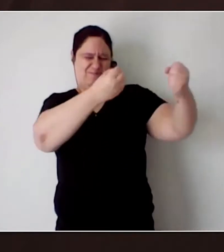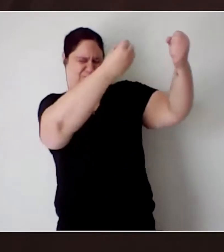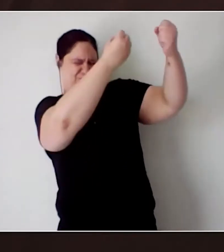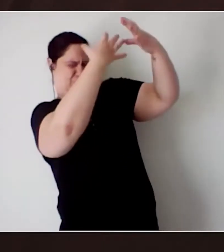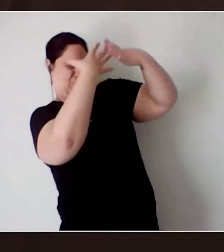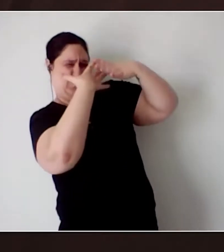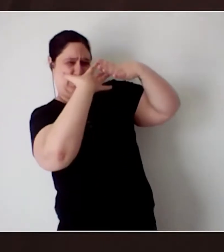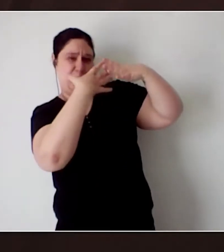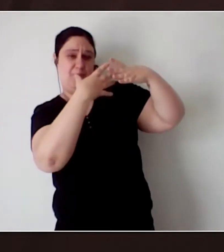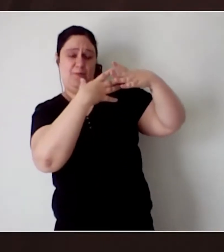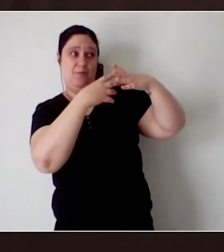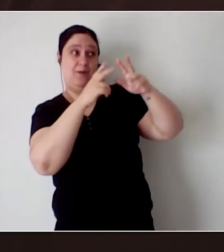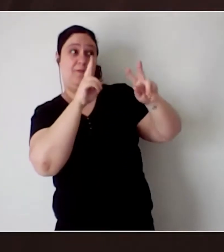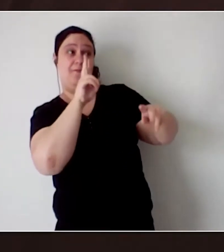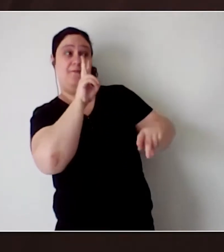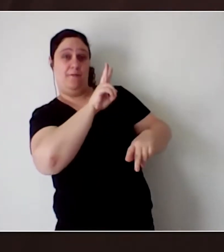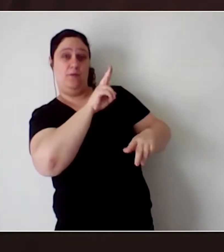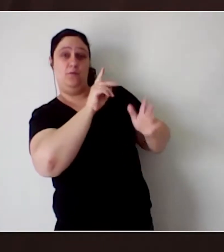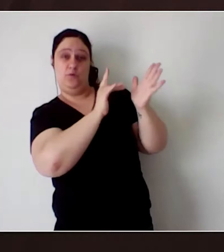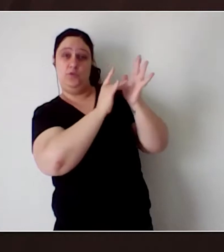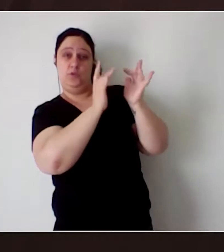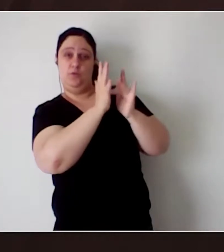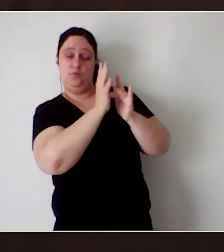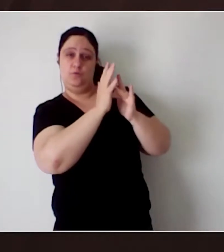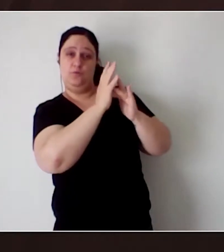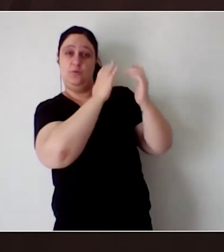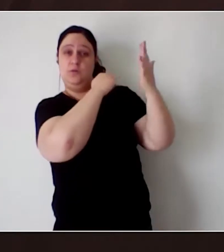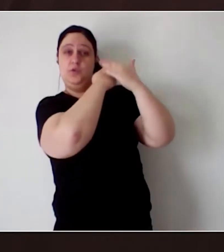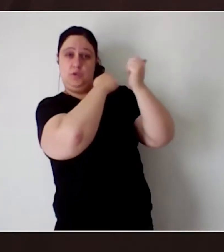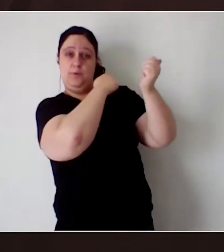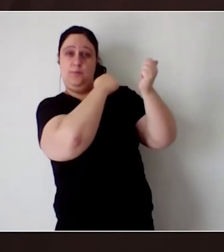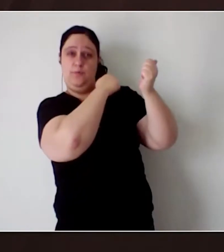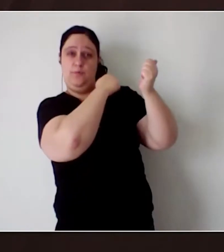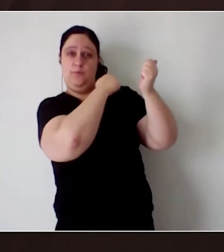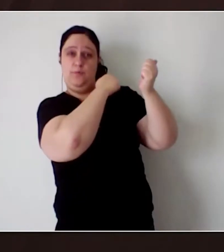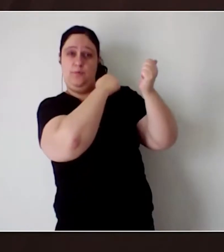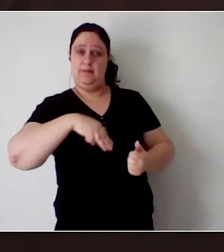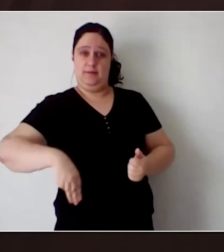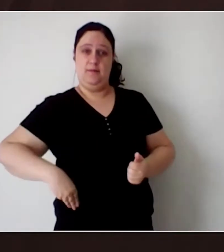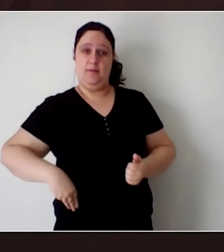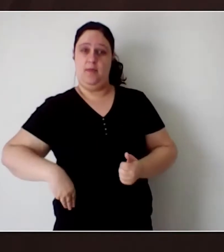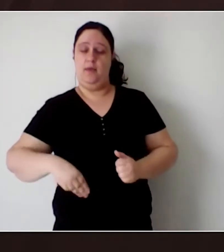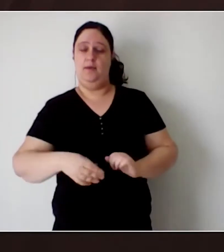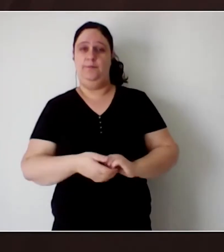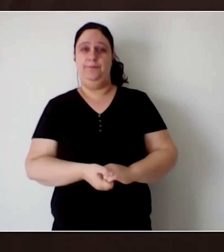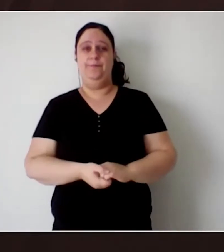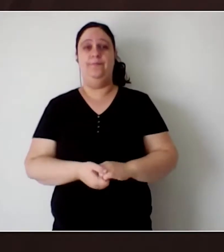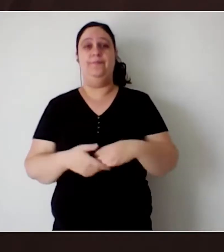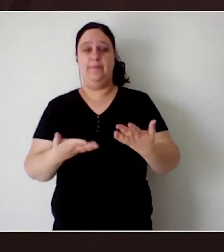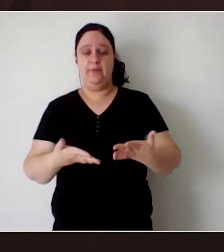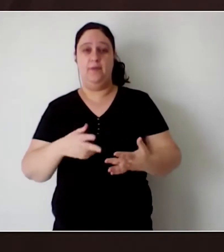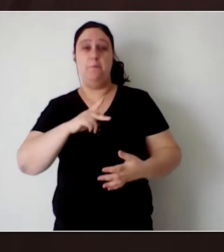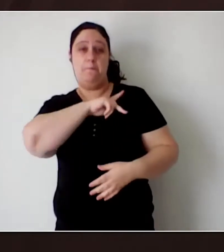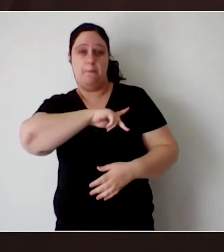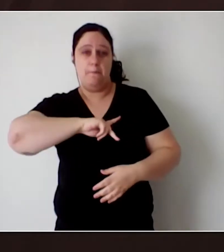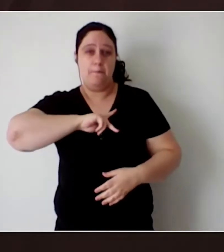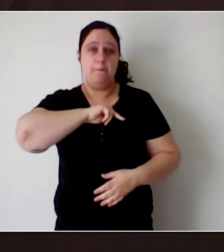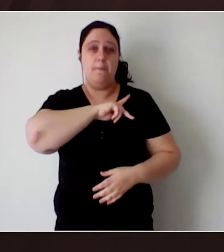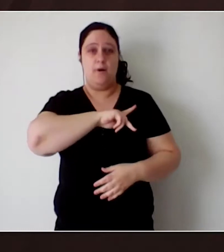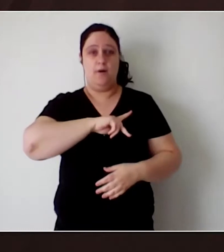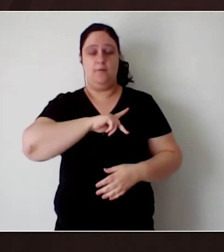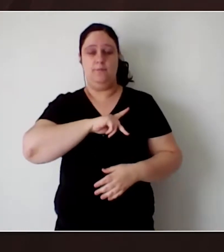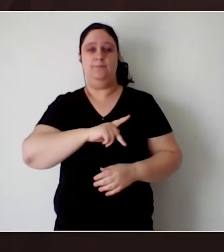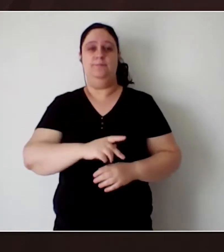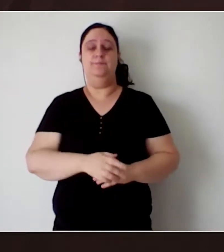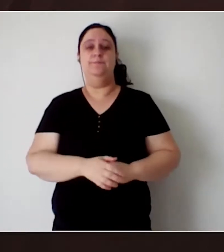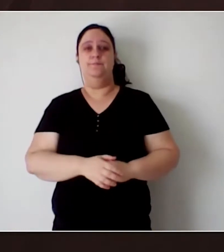um ministério. E Jesus e Paulo, a partir de então, Deus preparou esse vaso para